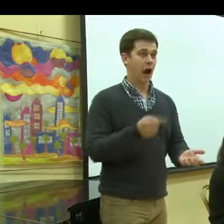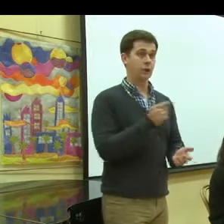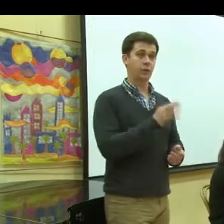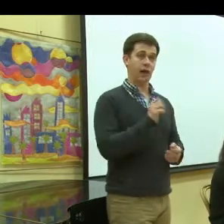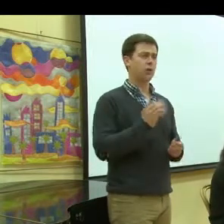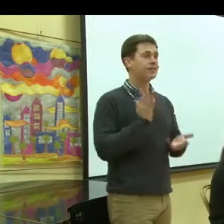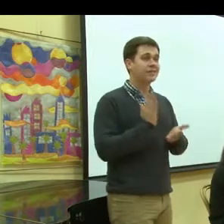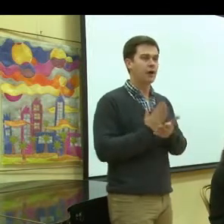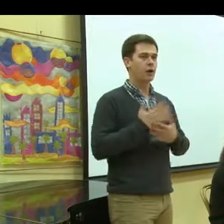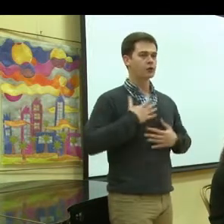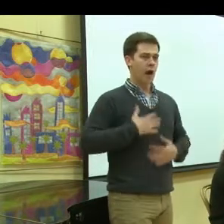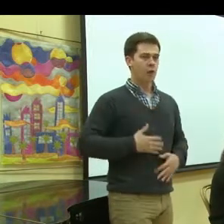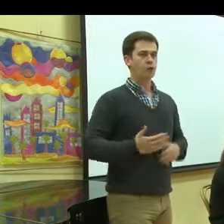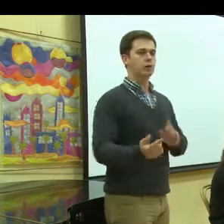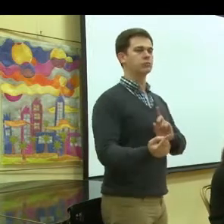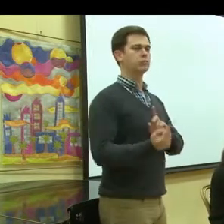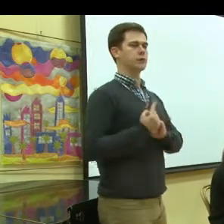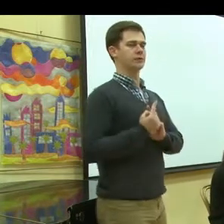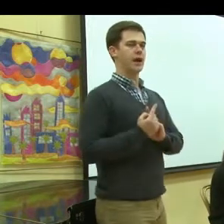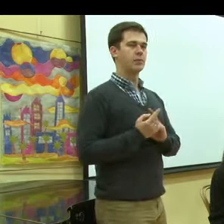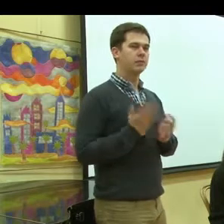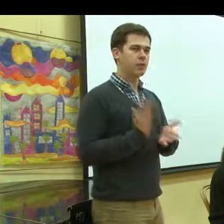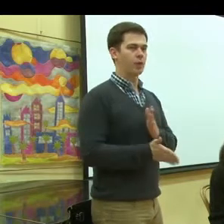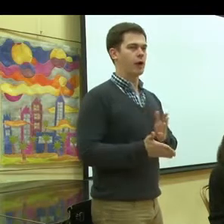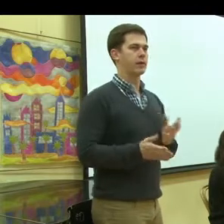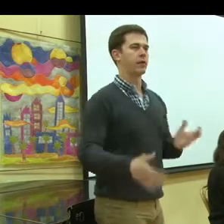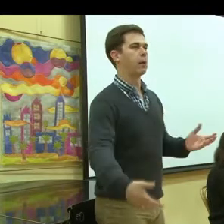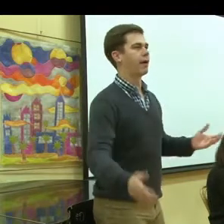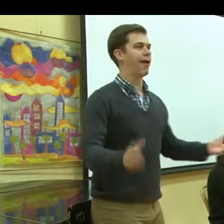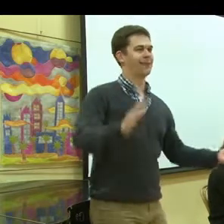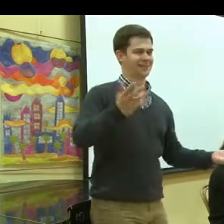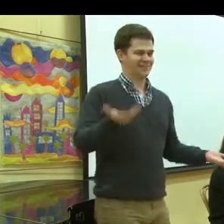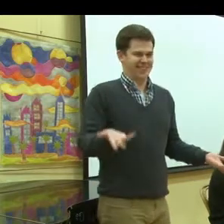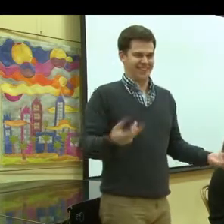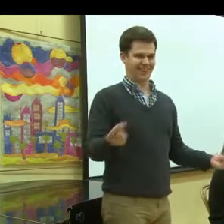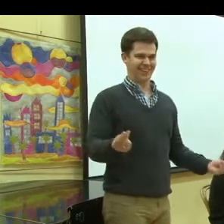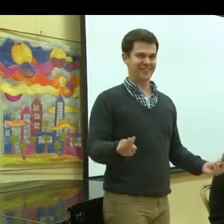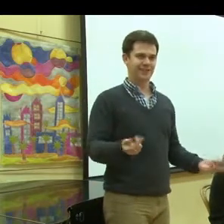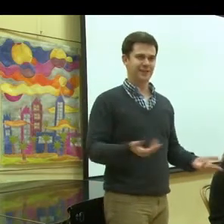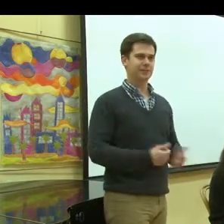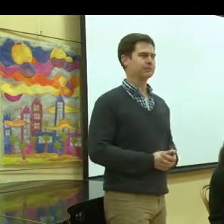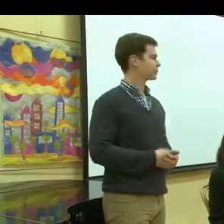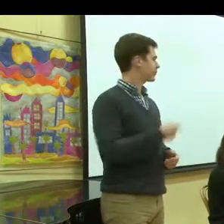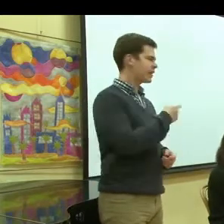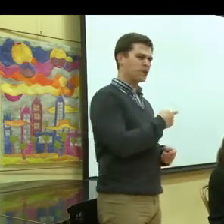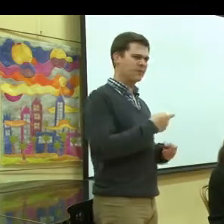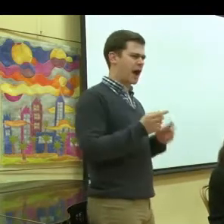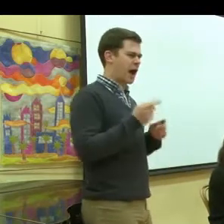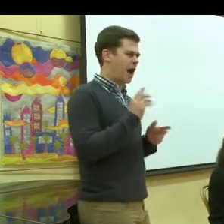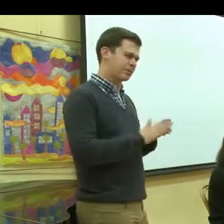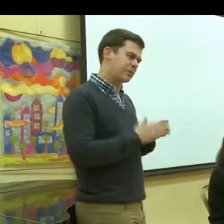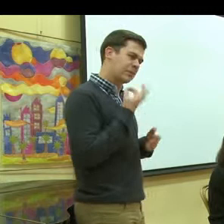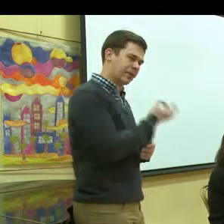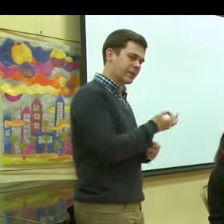Ja to muszę skomentować tak od razu, bo ja się pytałem znajomych i takie moje wyobrażenia do tego przykładałem, czym jest